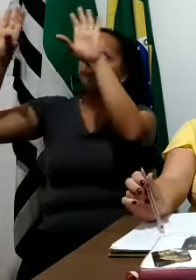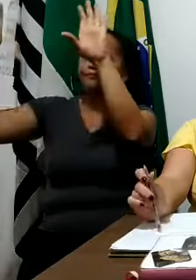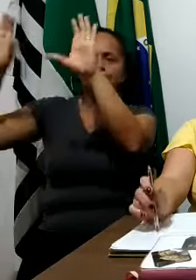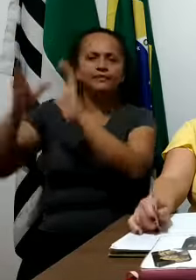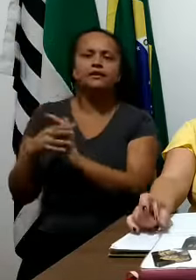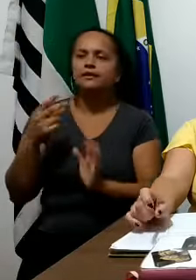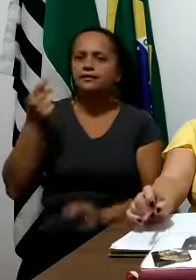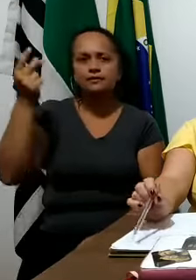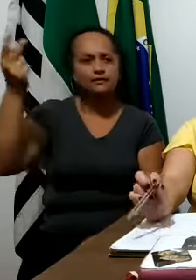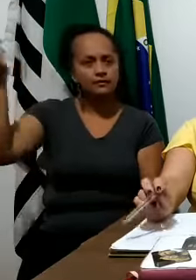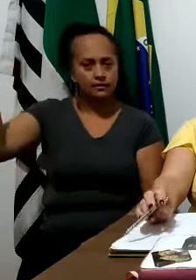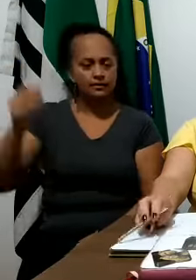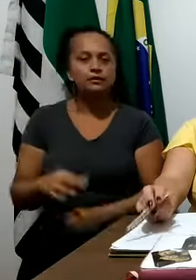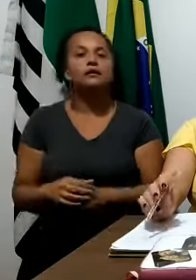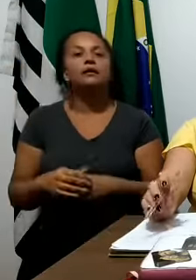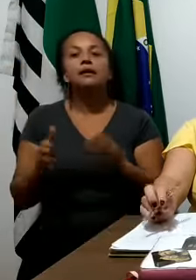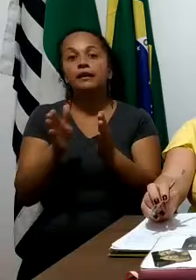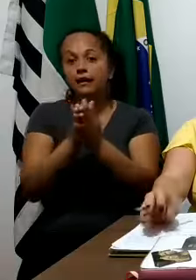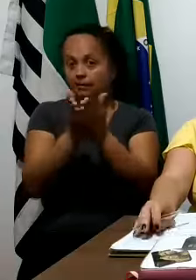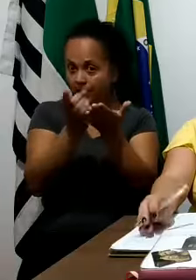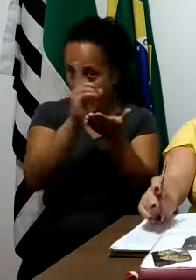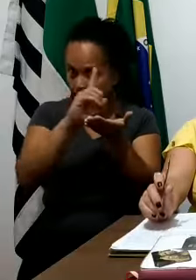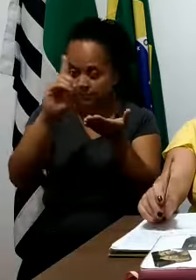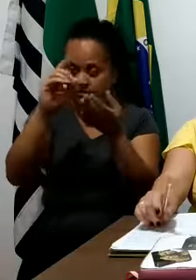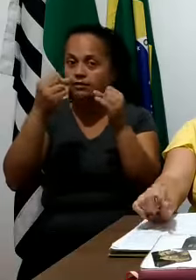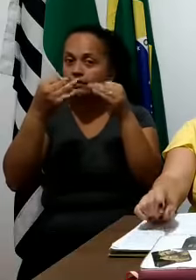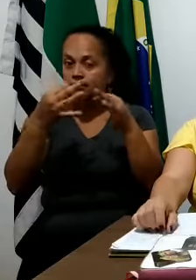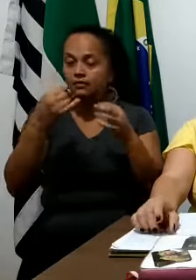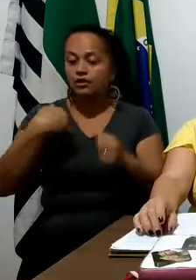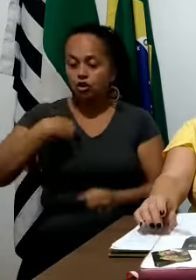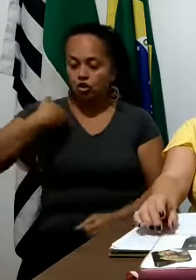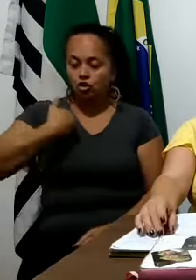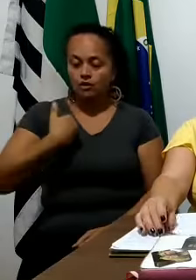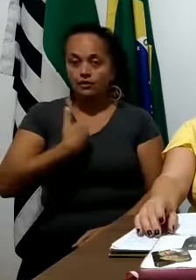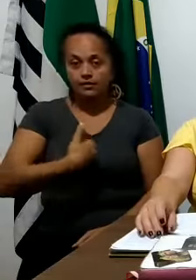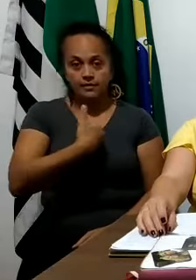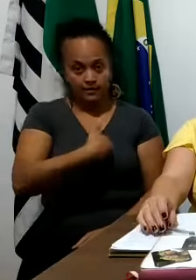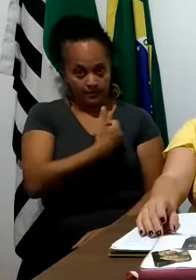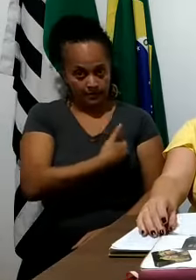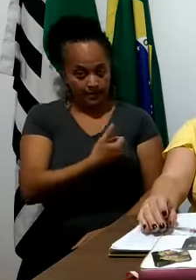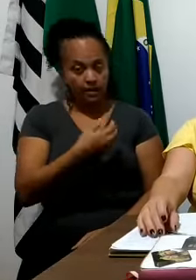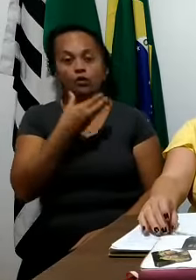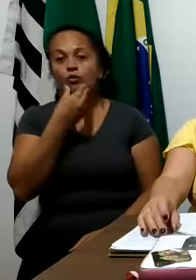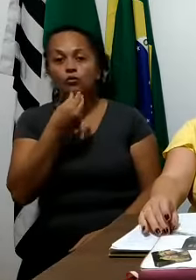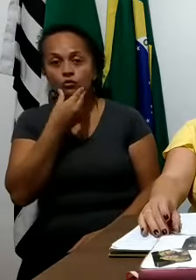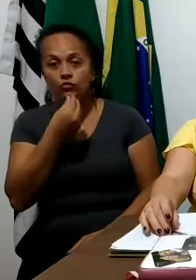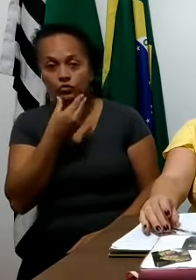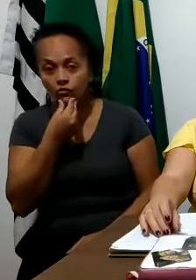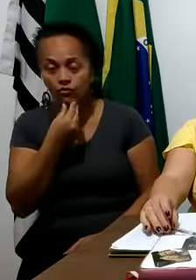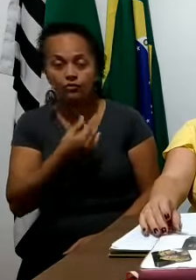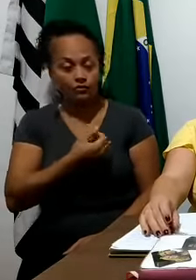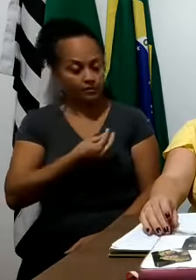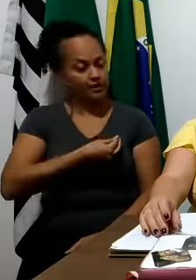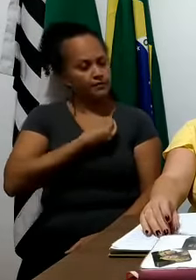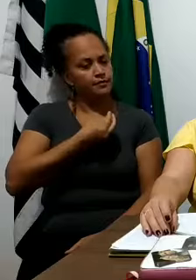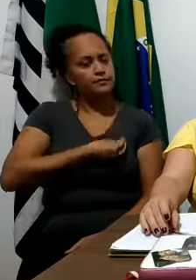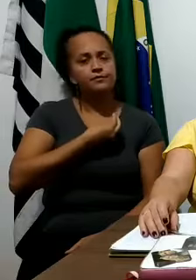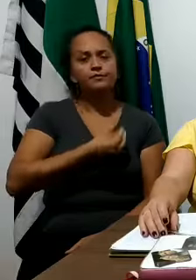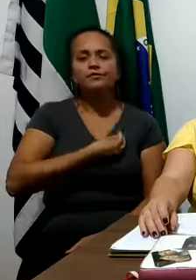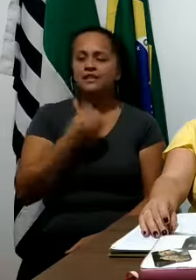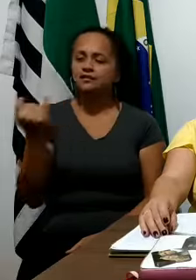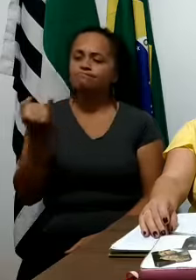Como a minha irmã leu, né? Lá na leitura de Gênesis 49, 22, fala da importância, a importância de ser